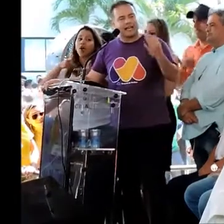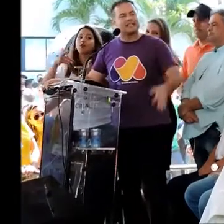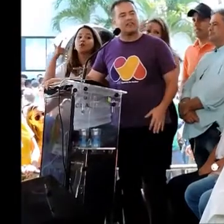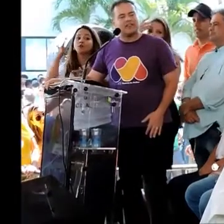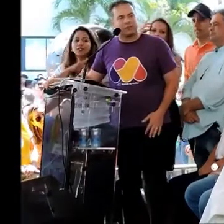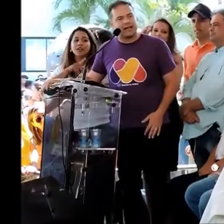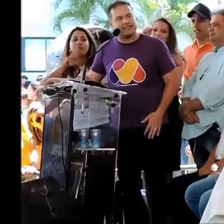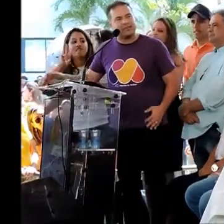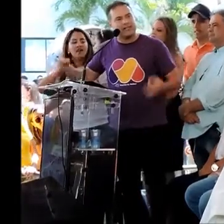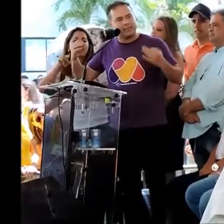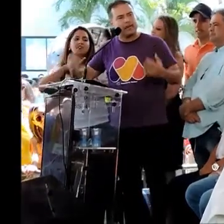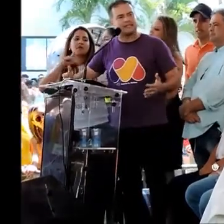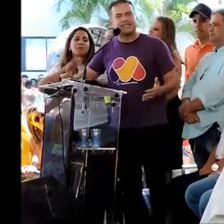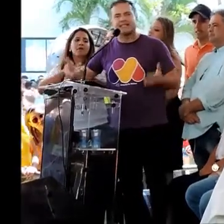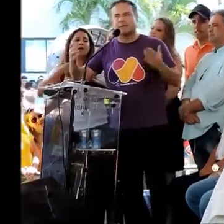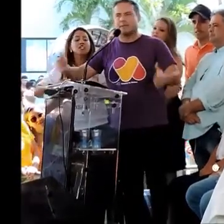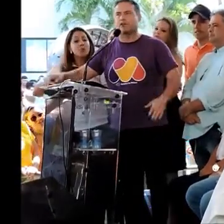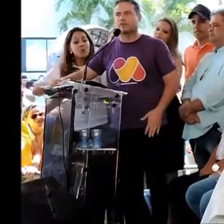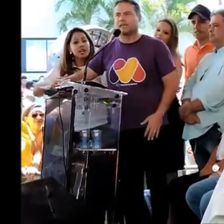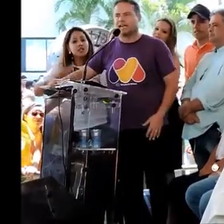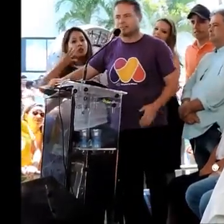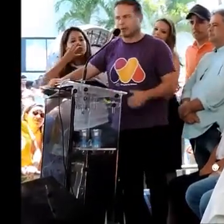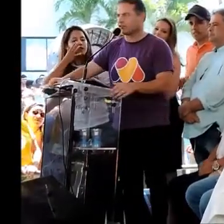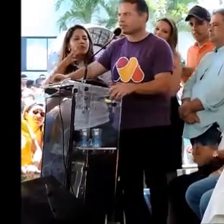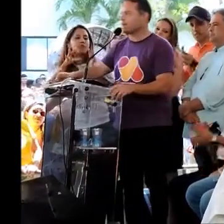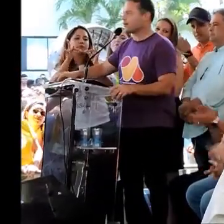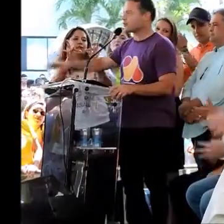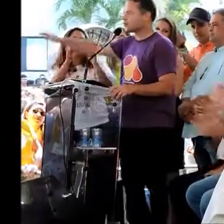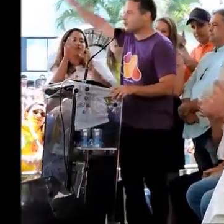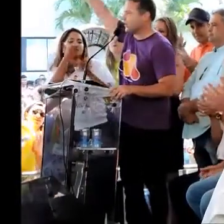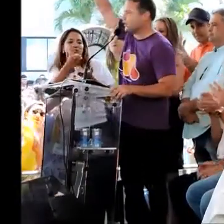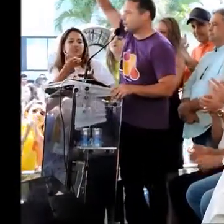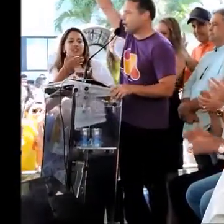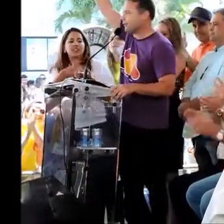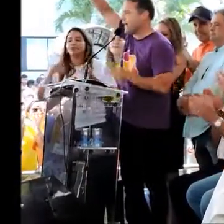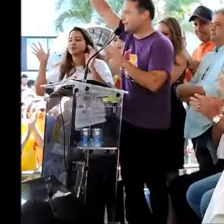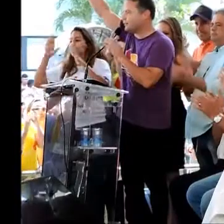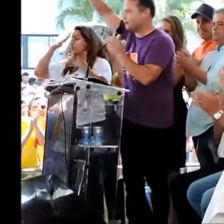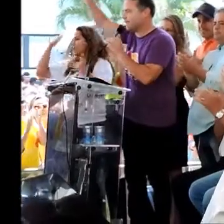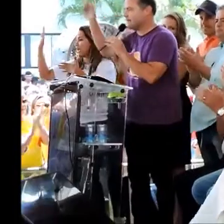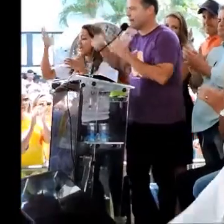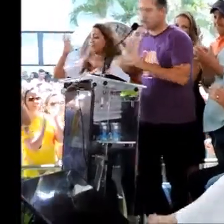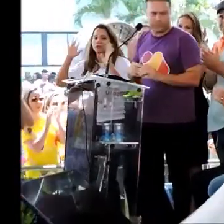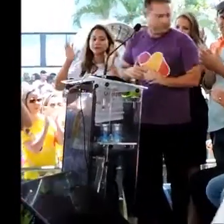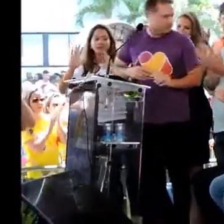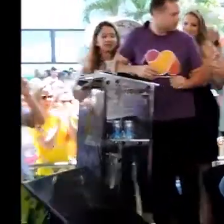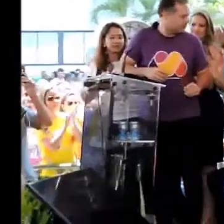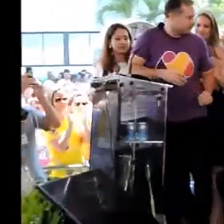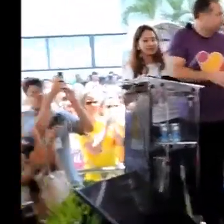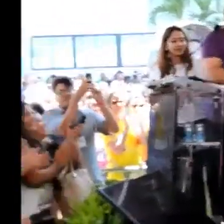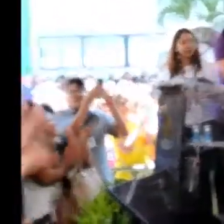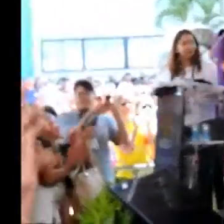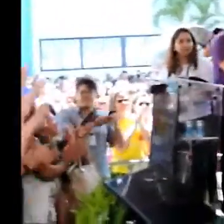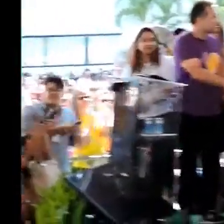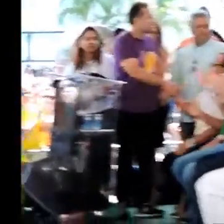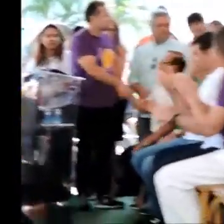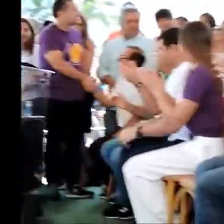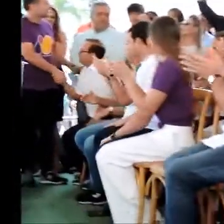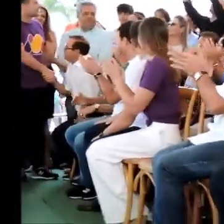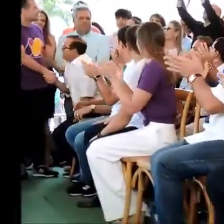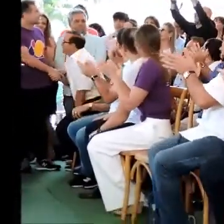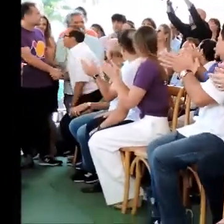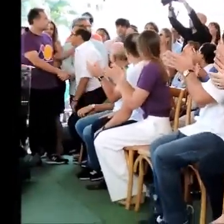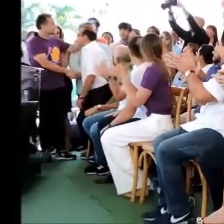você terá cada vez mais a minha presença e a minha proximidade para você e para os nossos filhos. Muito obrigado. Um grande abraço.